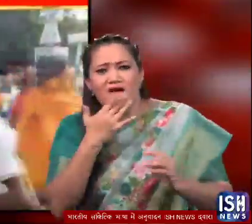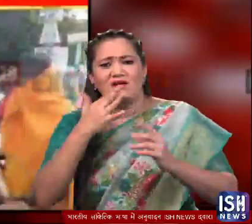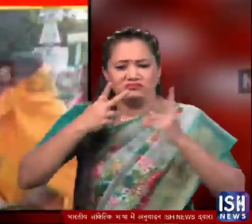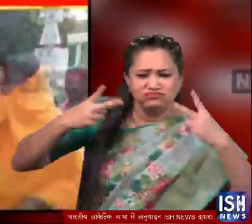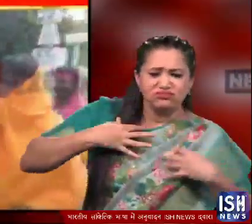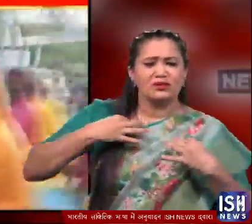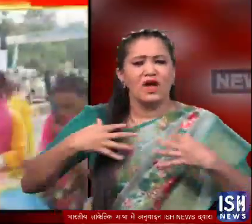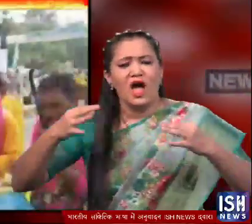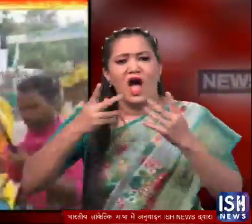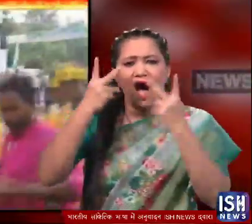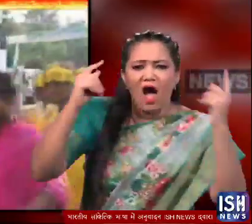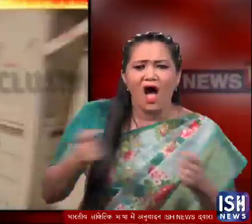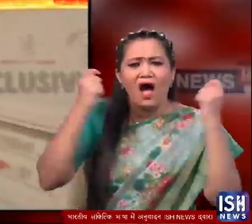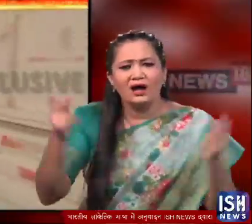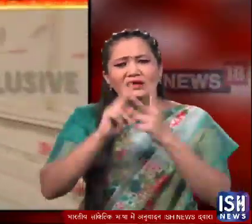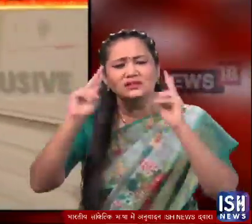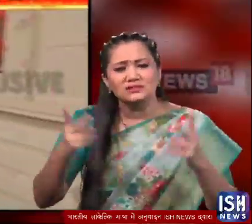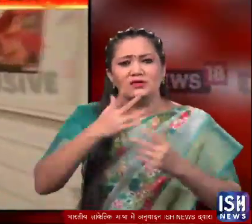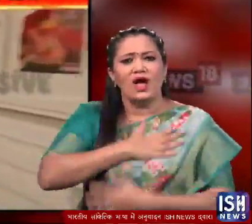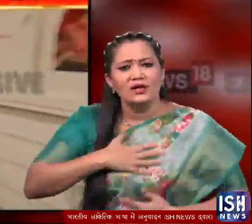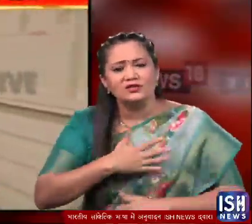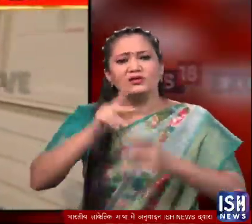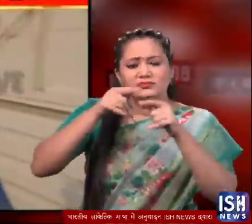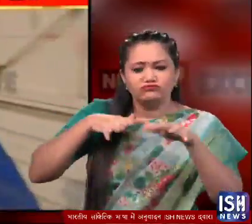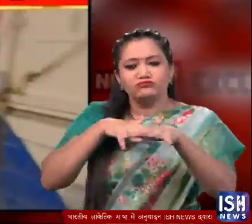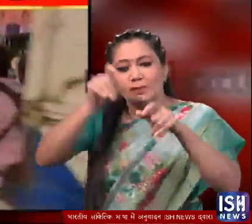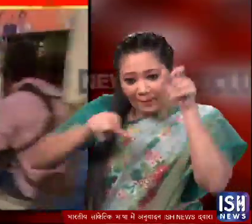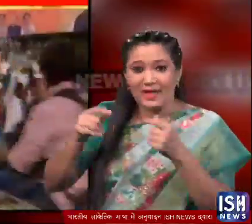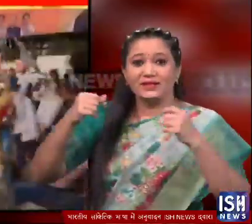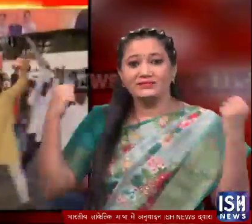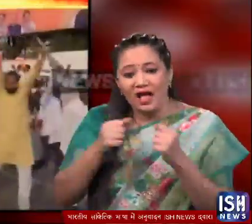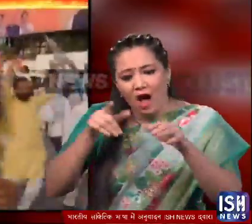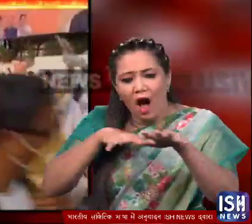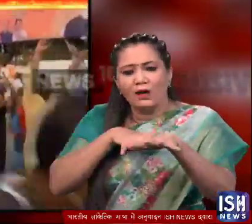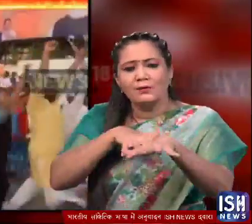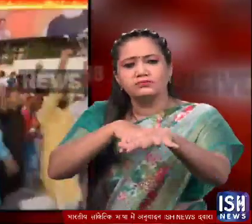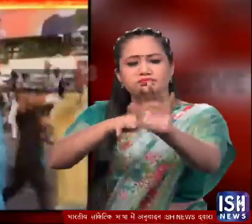में कलाकार अपना हुनर दिखाते रहे और पार्टी के कार्यकर्ता पीछे पीछे चलते रहे।